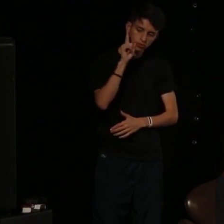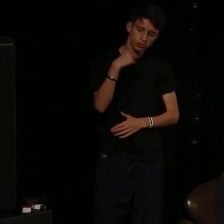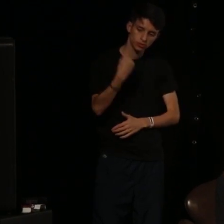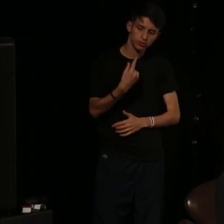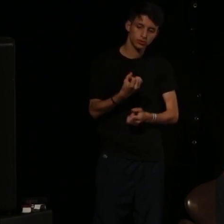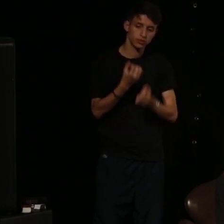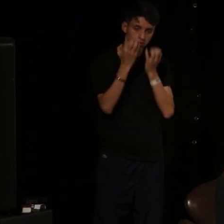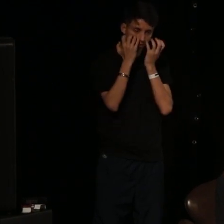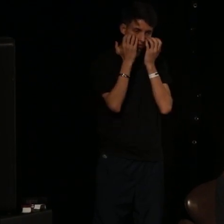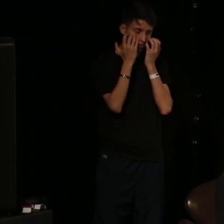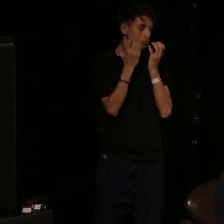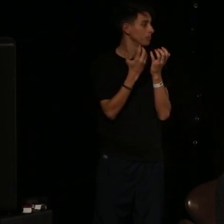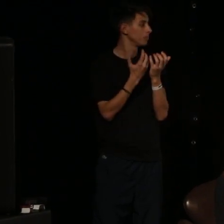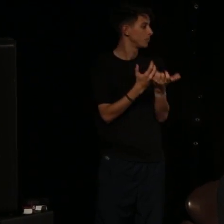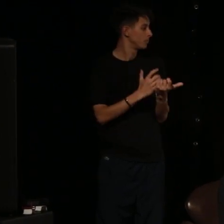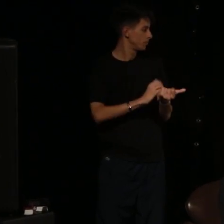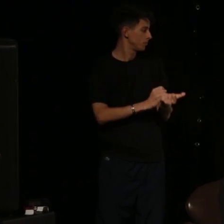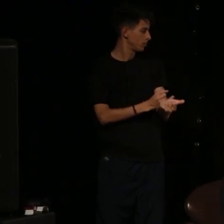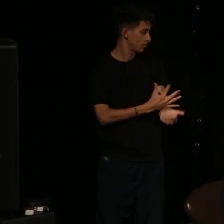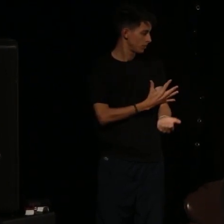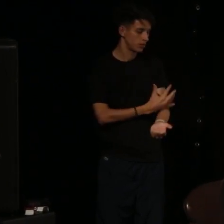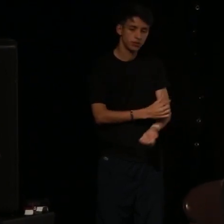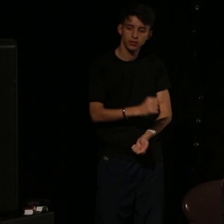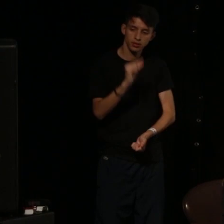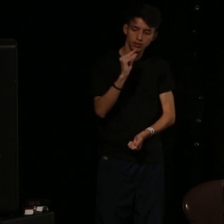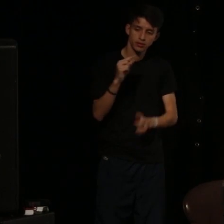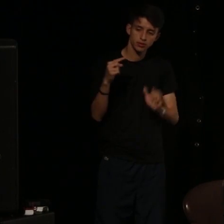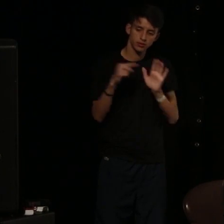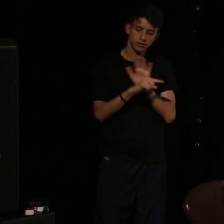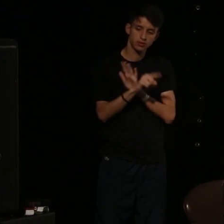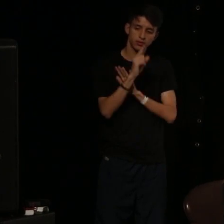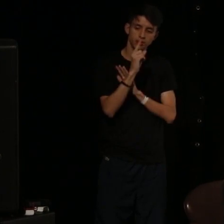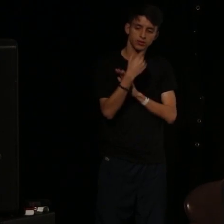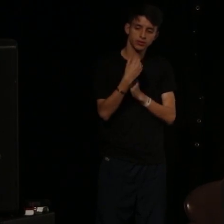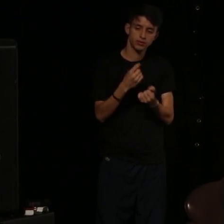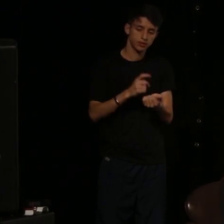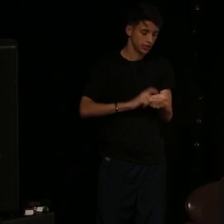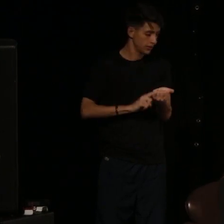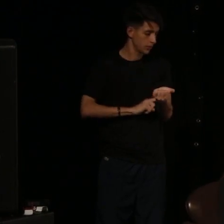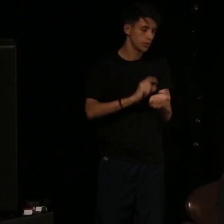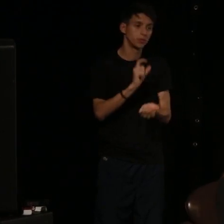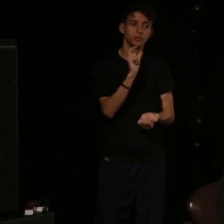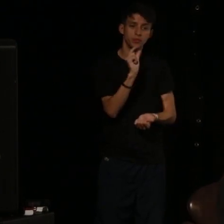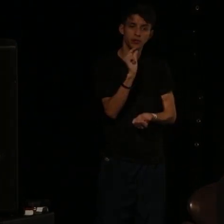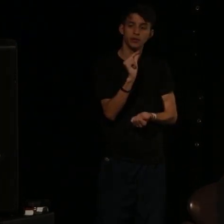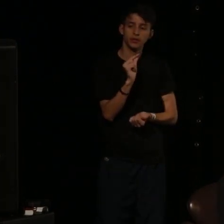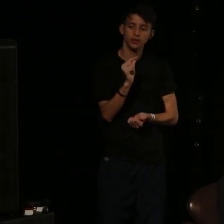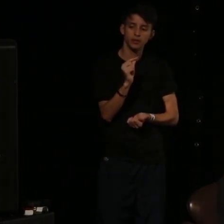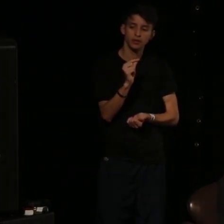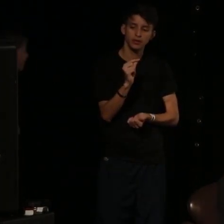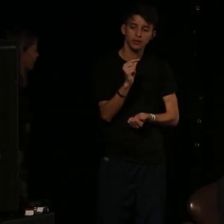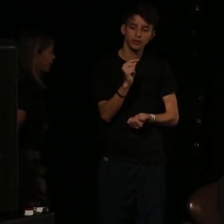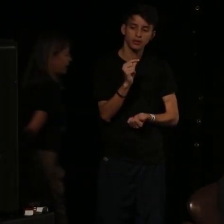E, Jacó, eu queria fazer uma pergunta, estou um pouco nervoso, mas